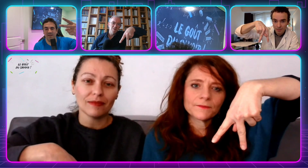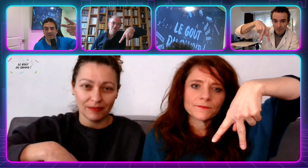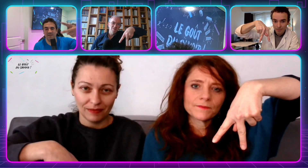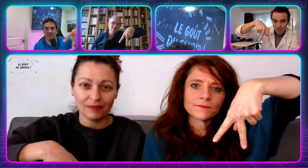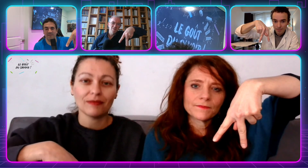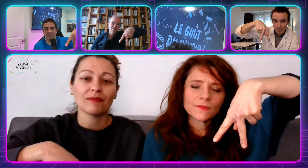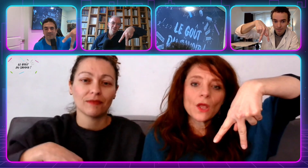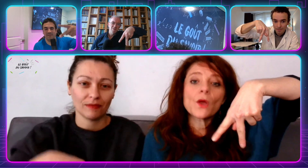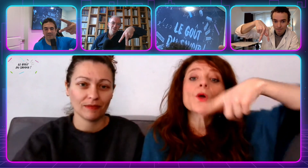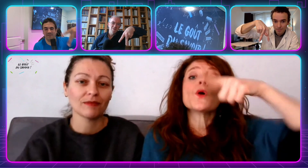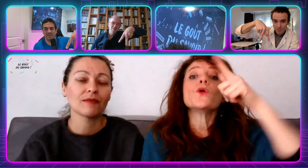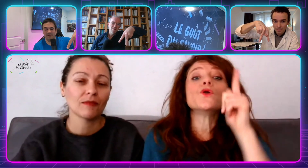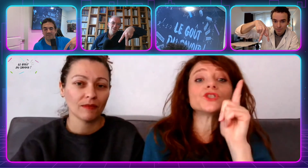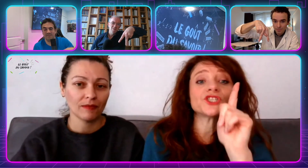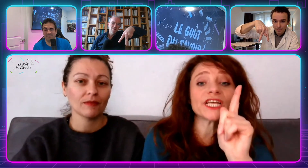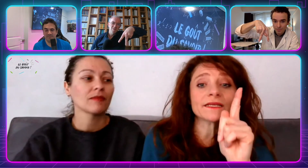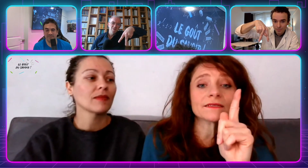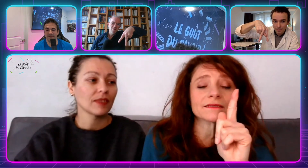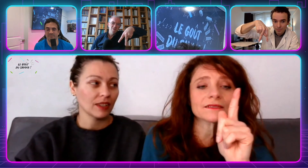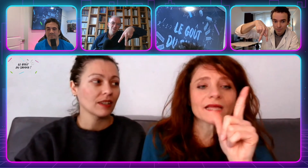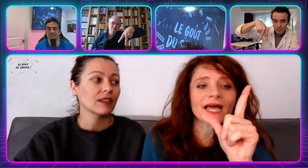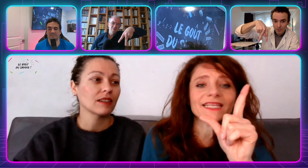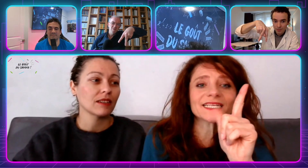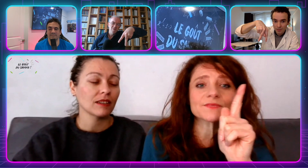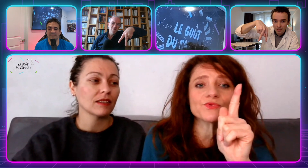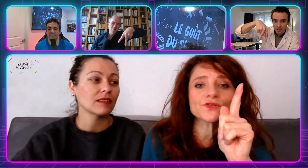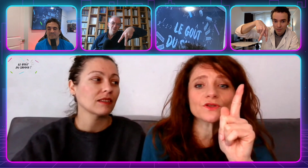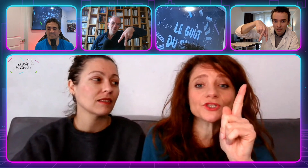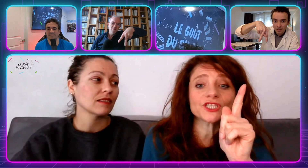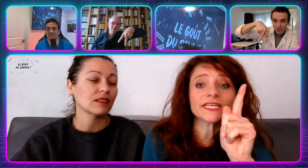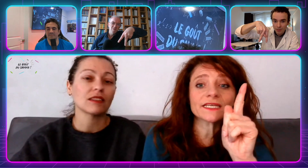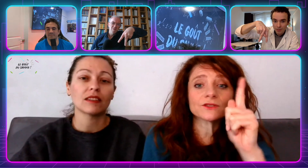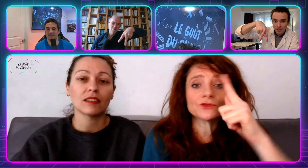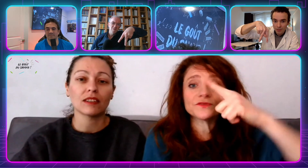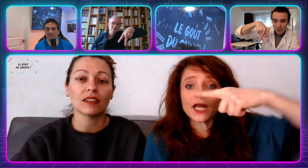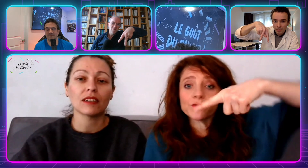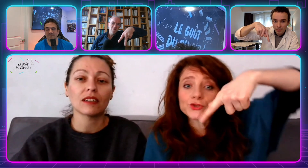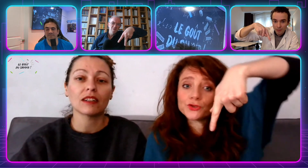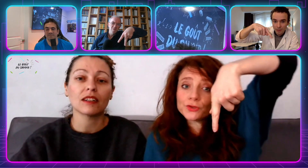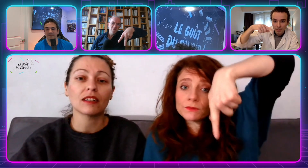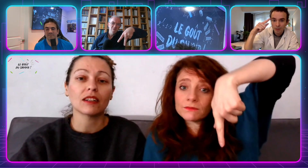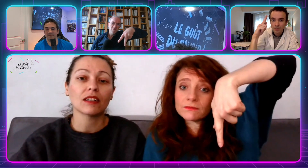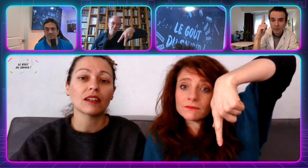ça. Oh là là. Le G, index pouce, le G devient le Q.